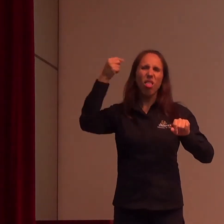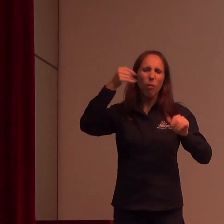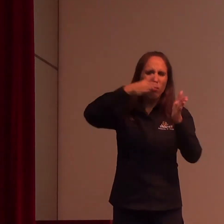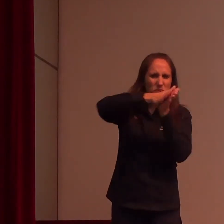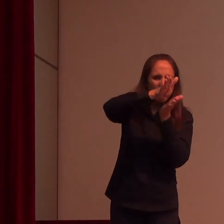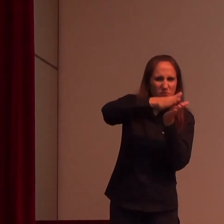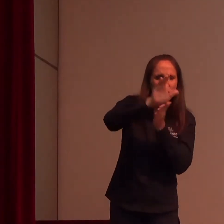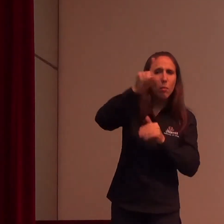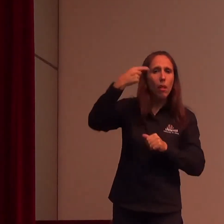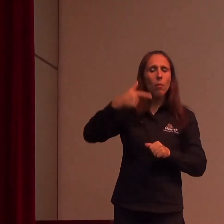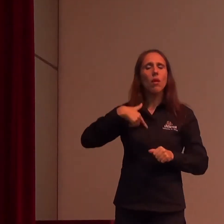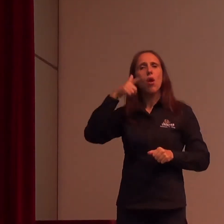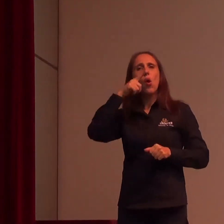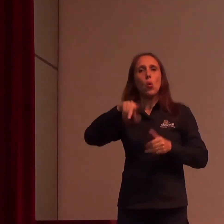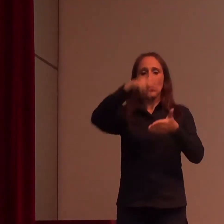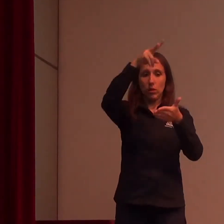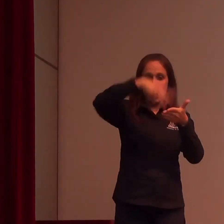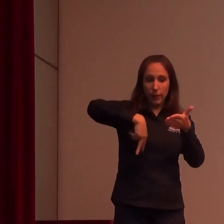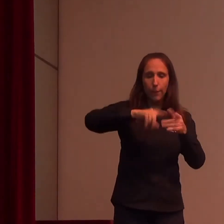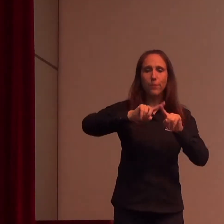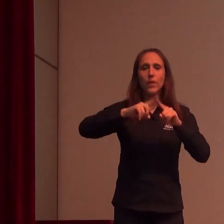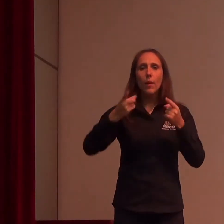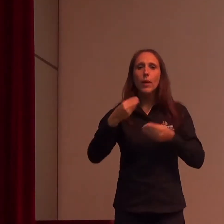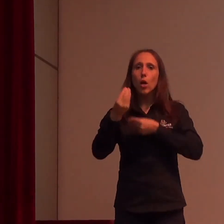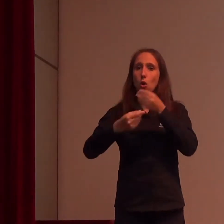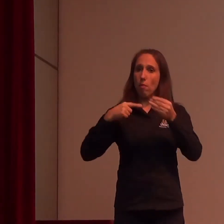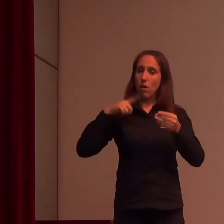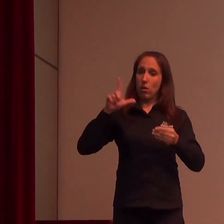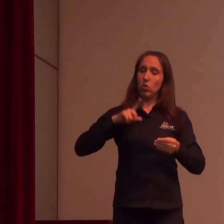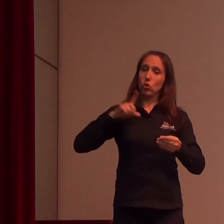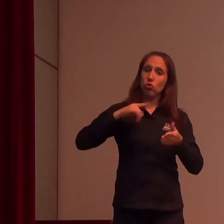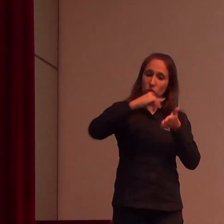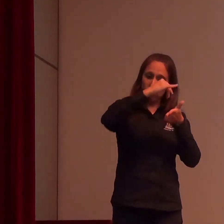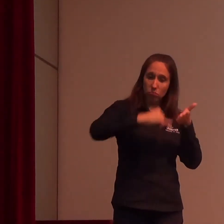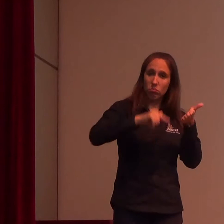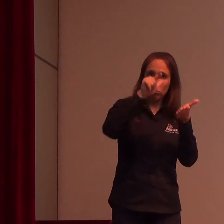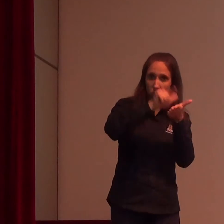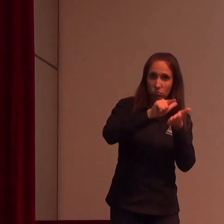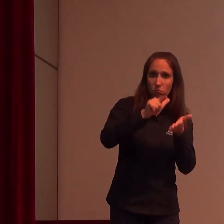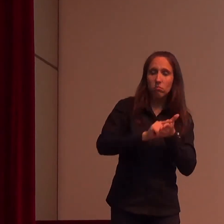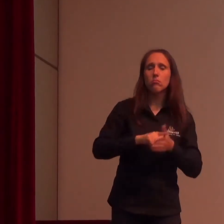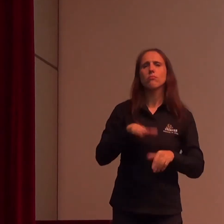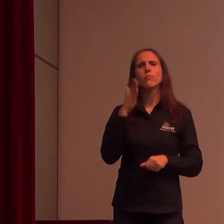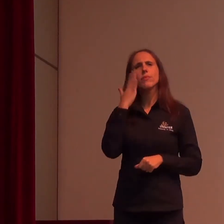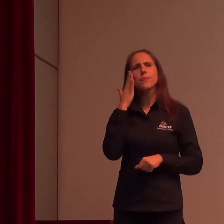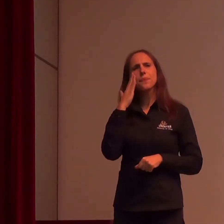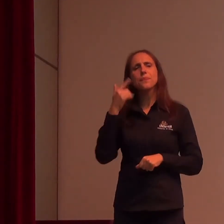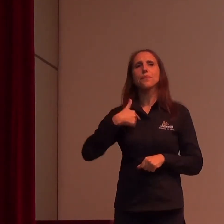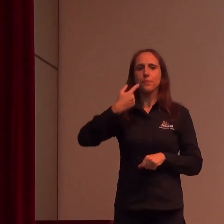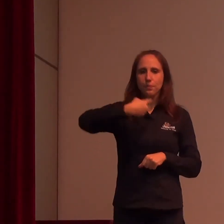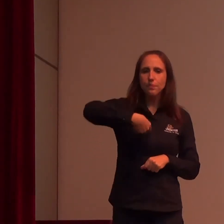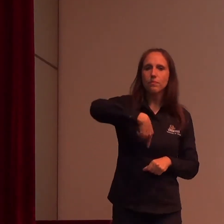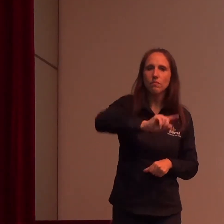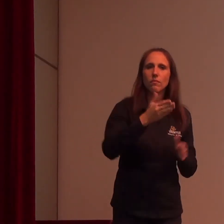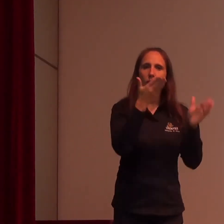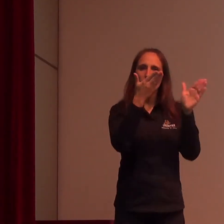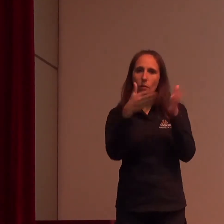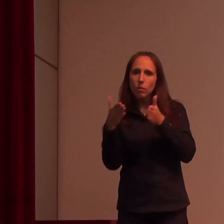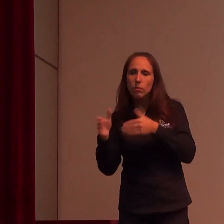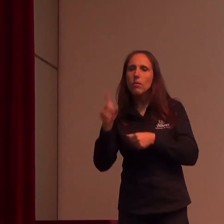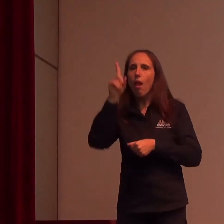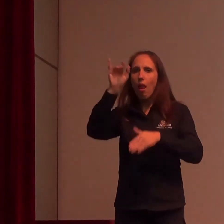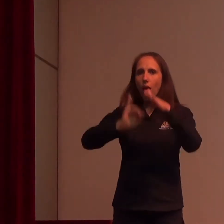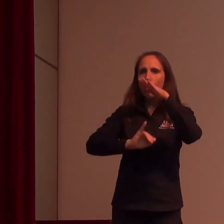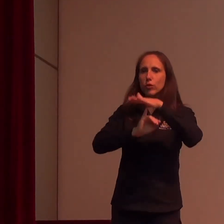leitura. Mas quando eu tinha a nota, eu falei, sabe uma coisa, eu vou... Tem uma colega minha na biblioteca lá do Instituto, falei, eu